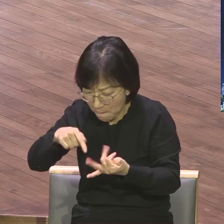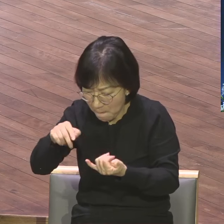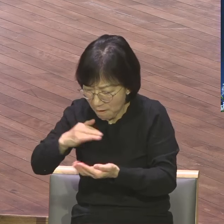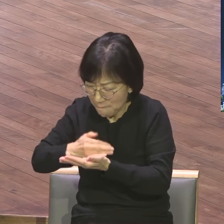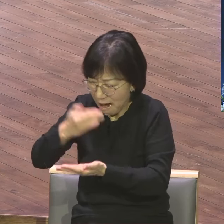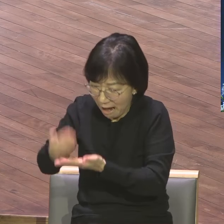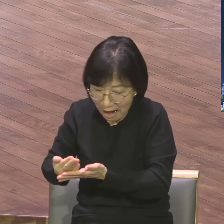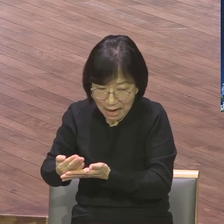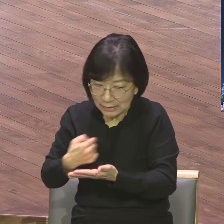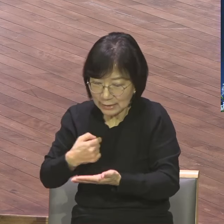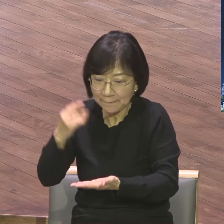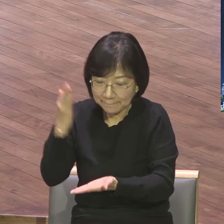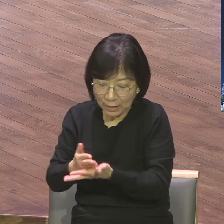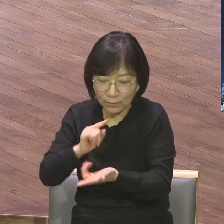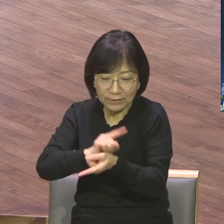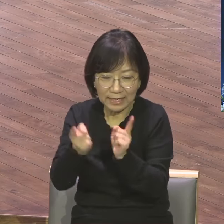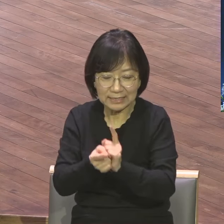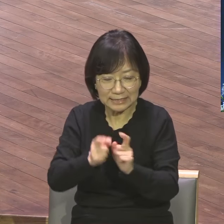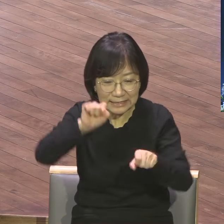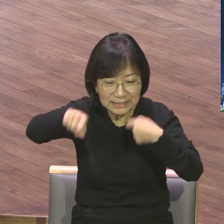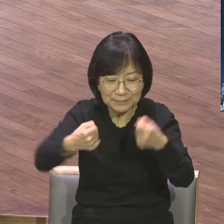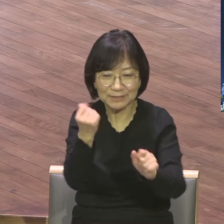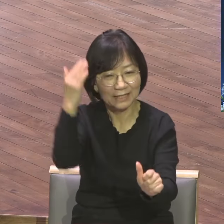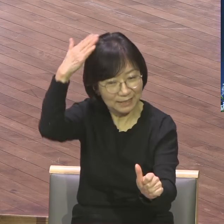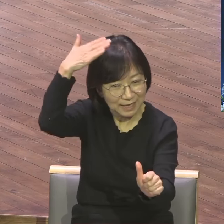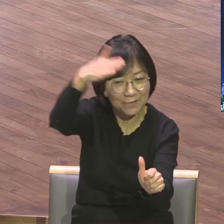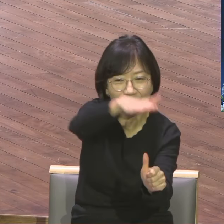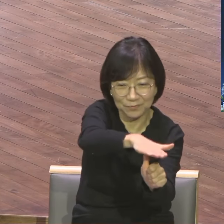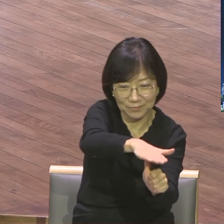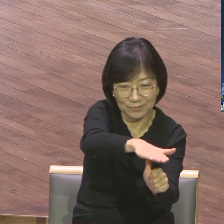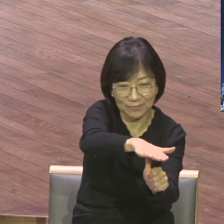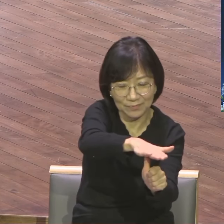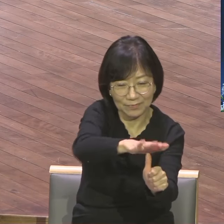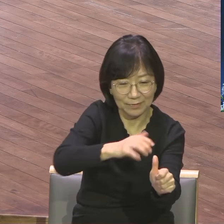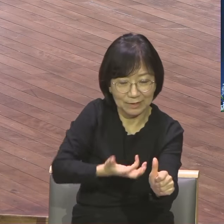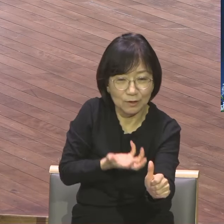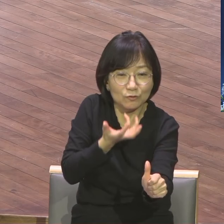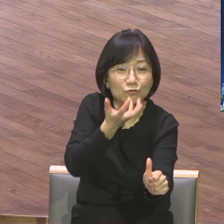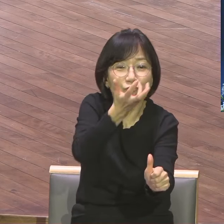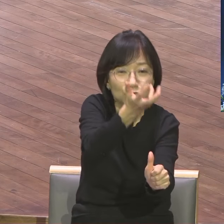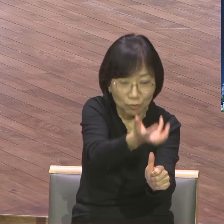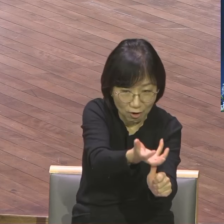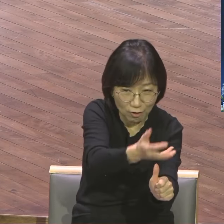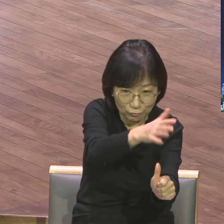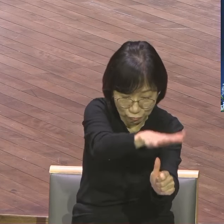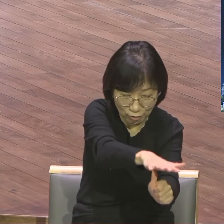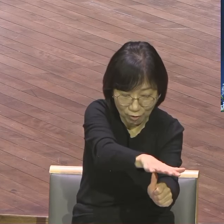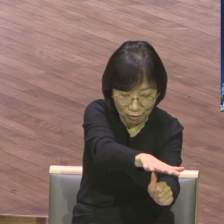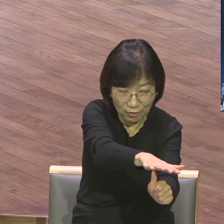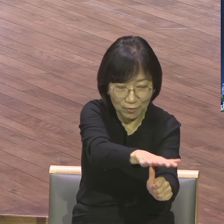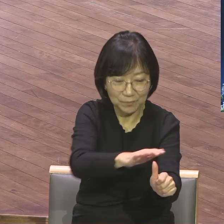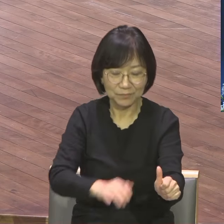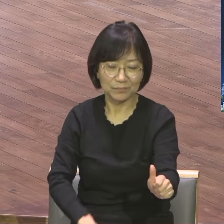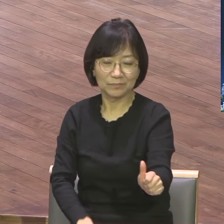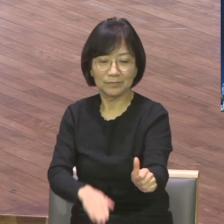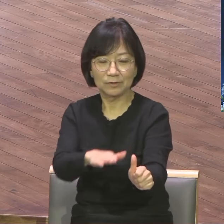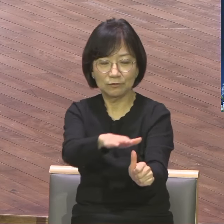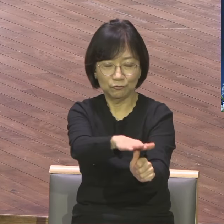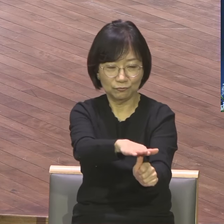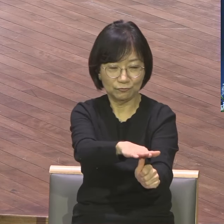그 짐승에게 전가되고 넘어간 거예요. 죄는 왜 무섭습니까? 죄는 용서가